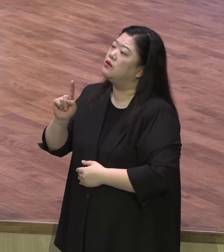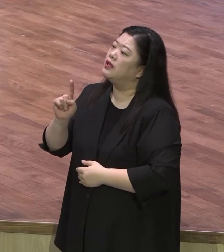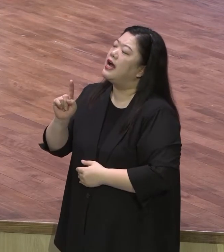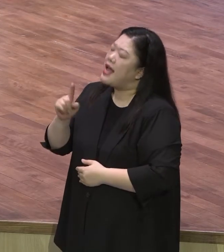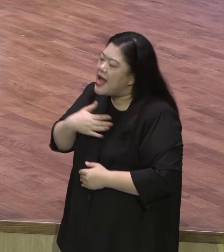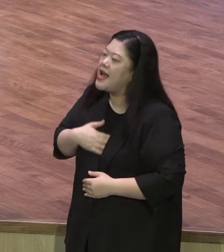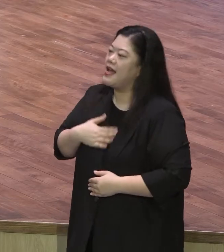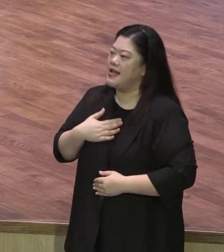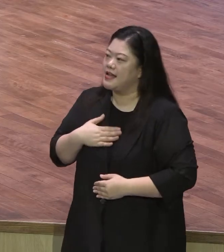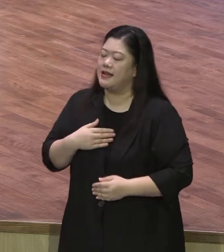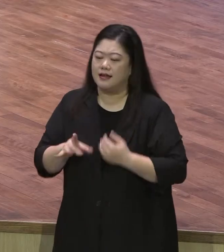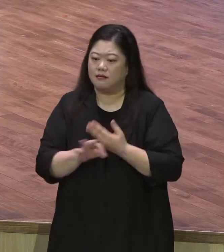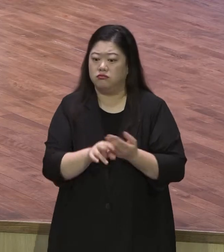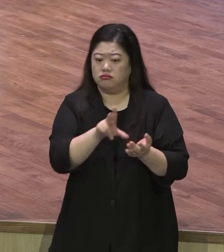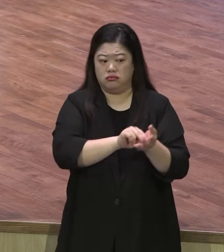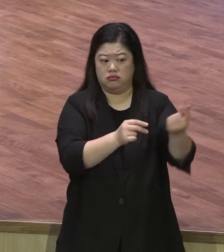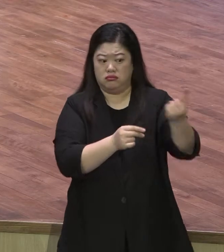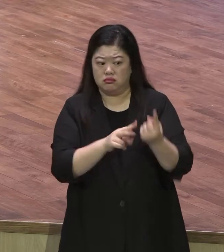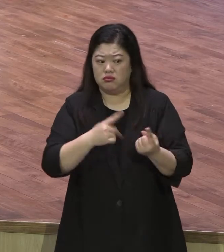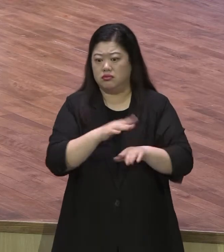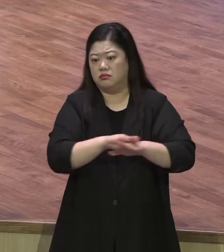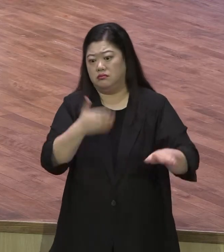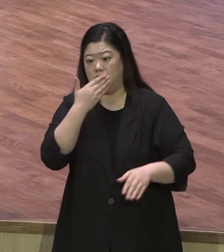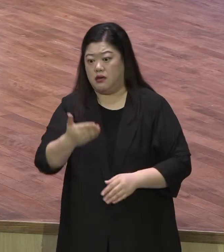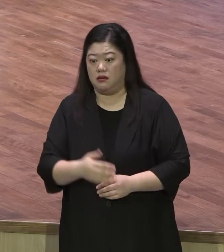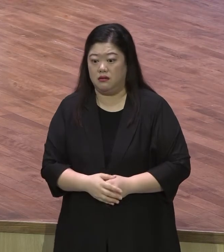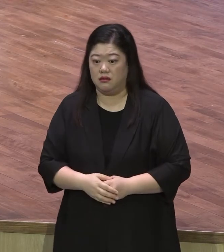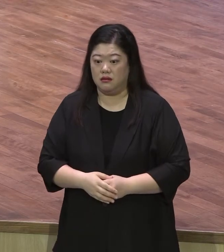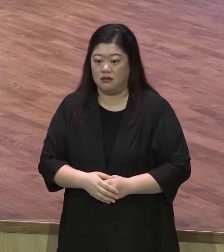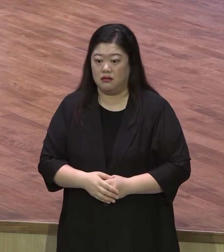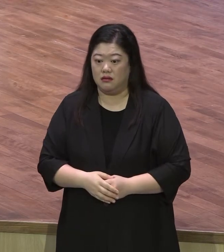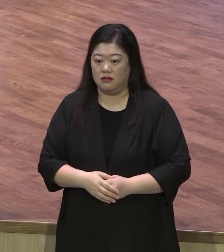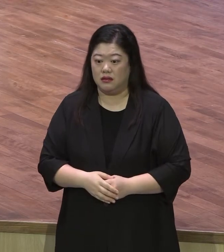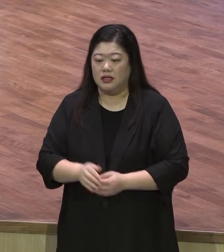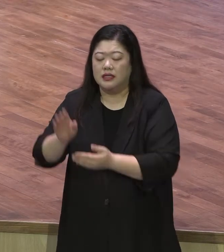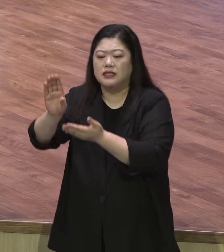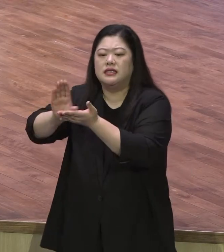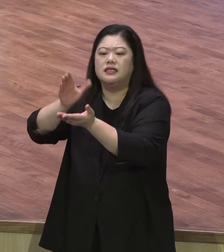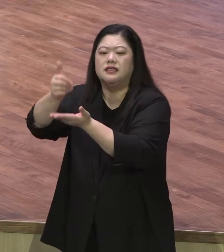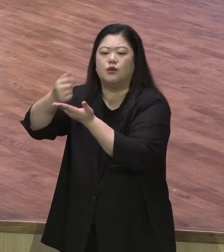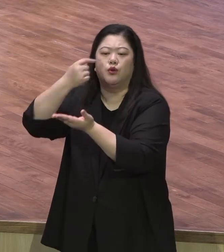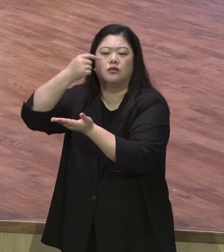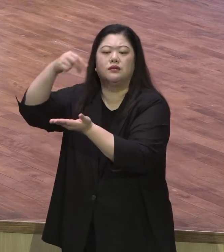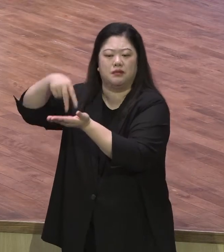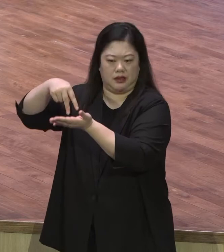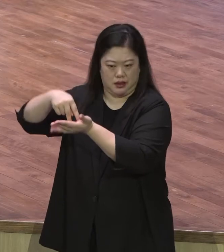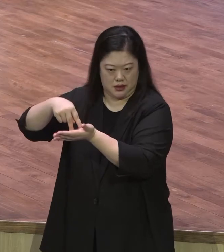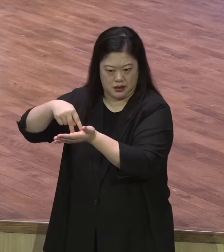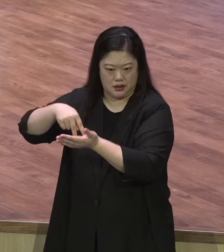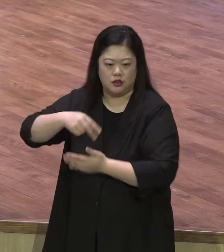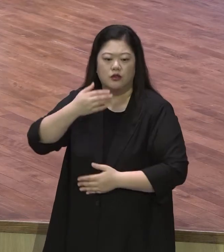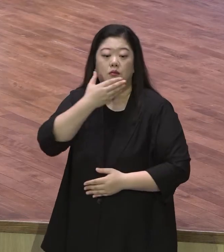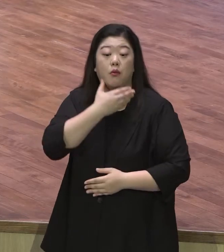한 걸음 더 나아가죠. 절대 문제 될 게 없습니다. 그리스도의 눈으로 보금의 눈으로